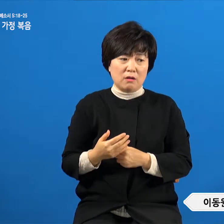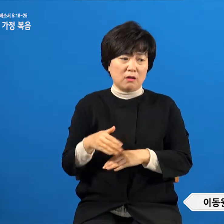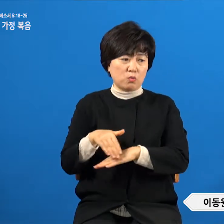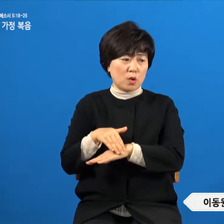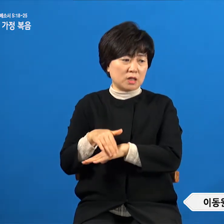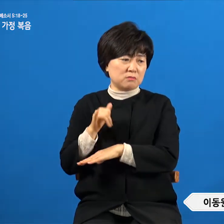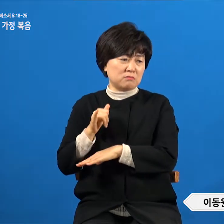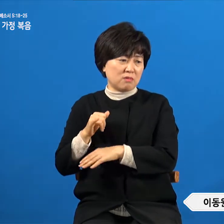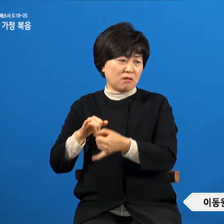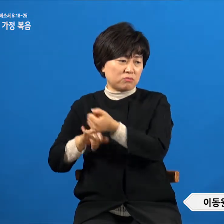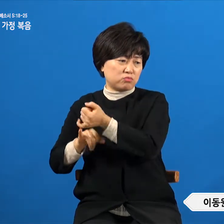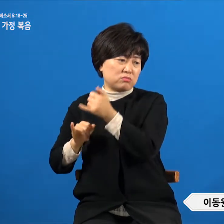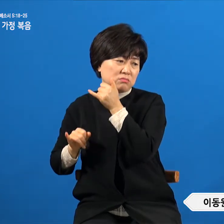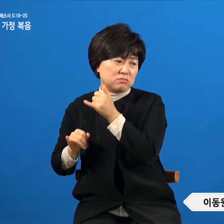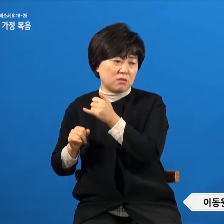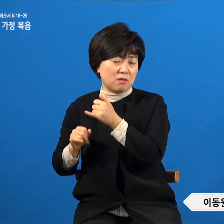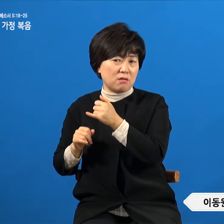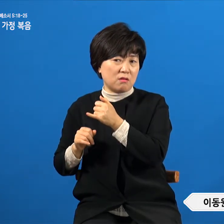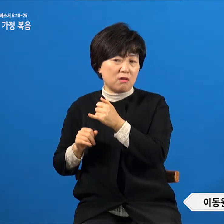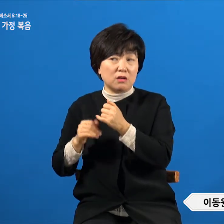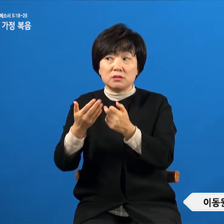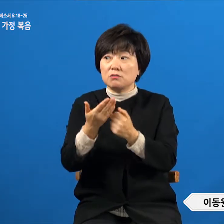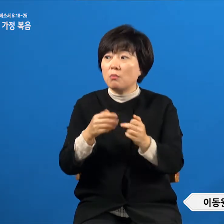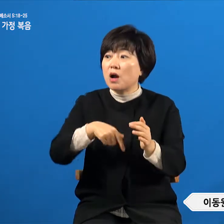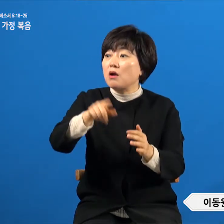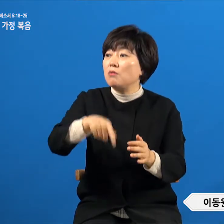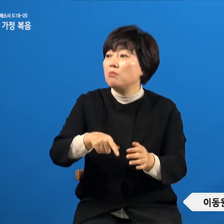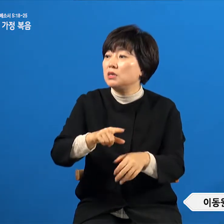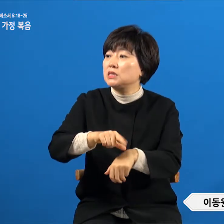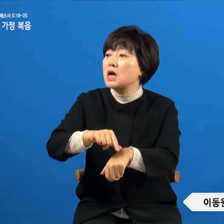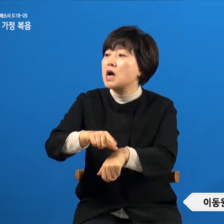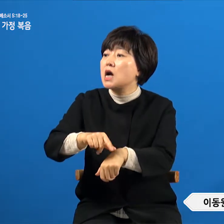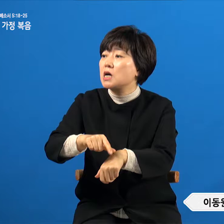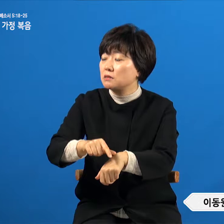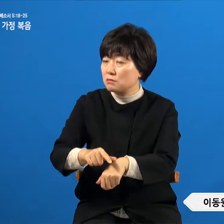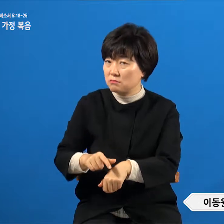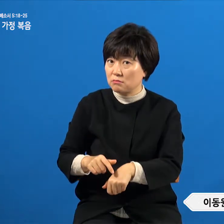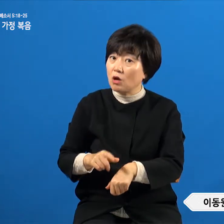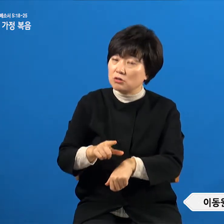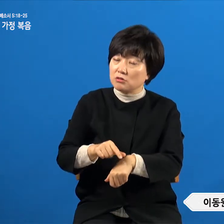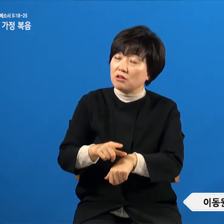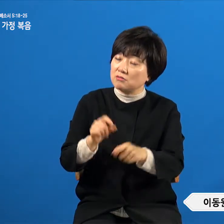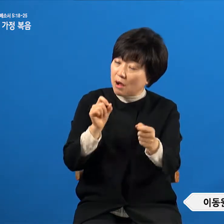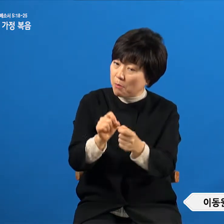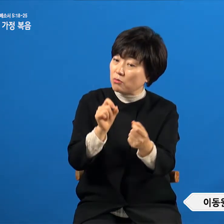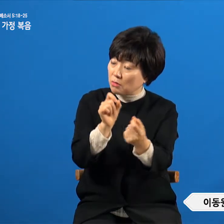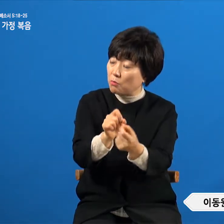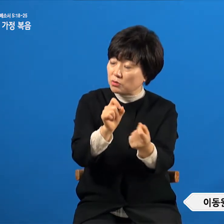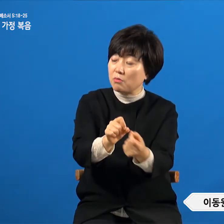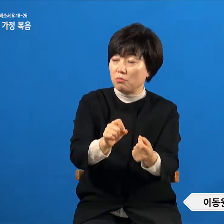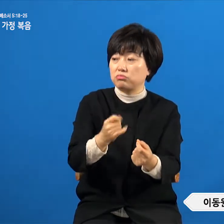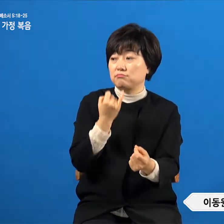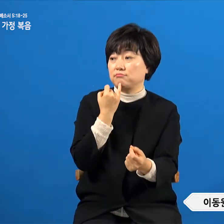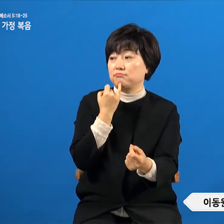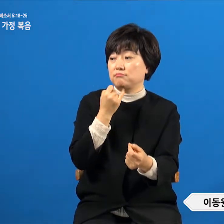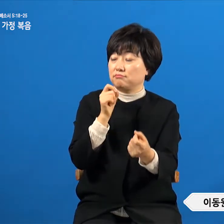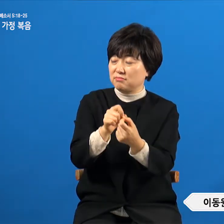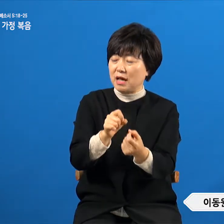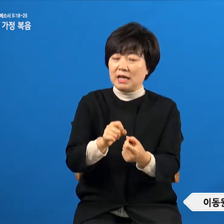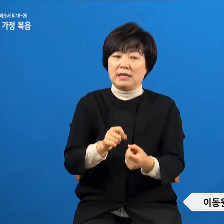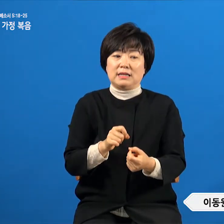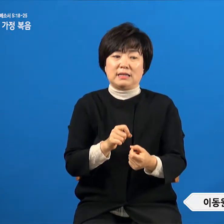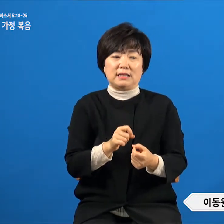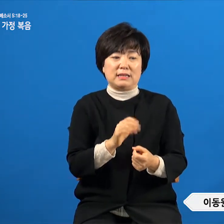그래서 아니, 그 섬 방문하는데 얼마나 걸려요? 그러니까 그렇게 시간은 많이 걸리지 않습니다. 가깝습니다.